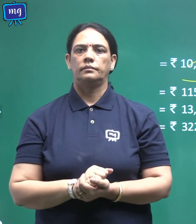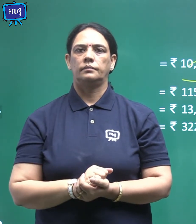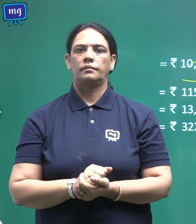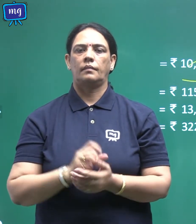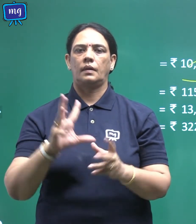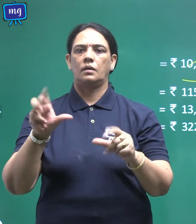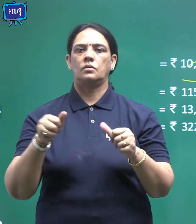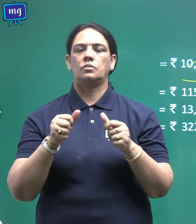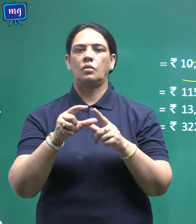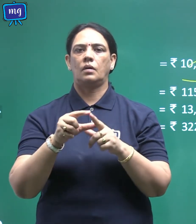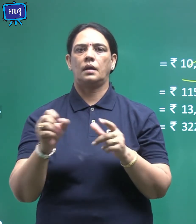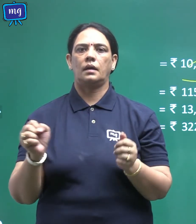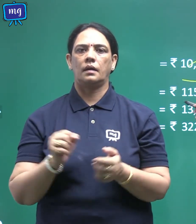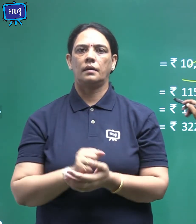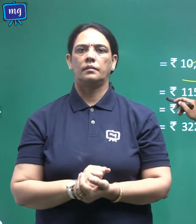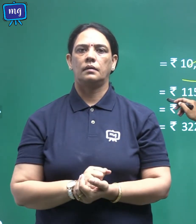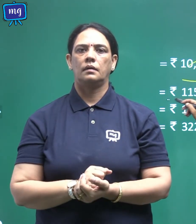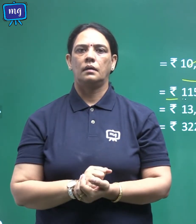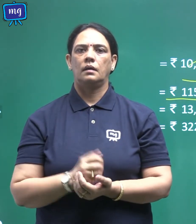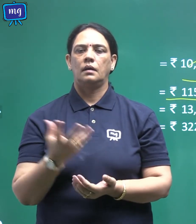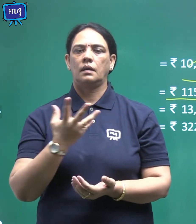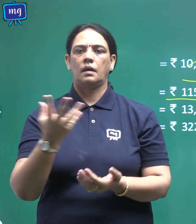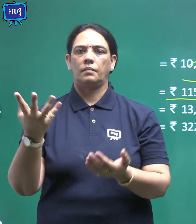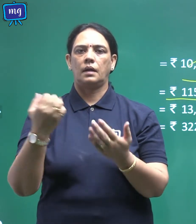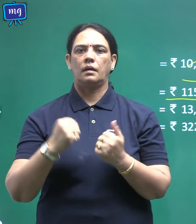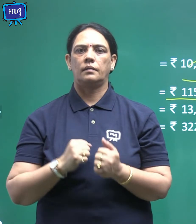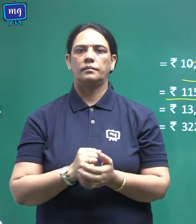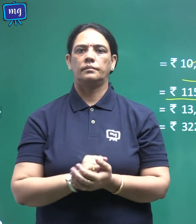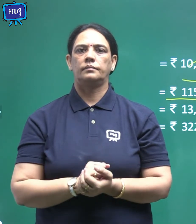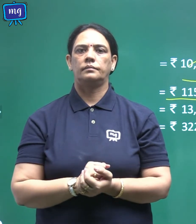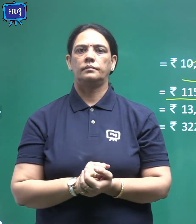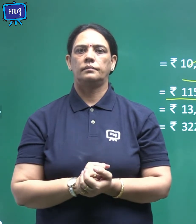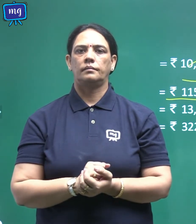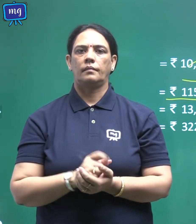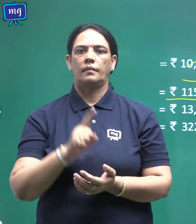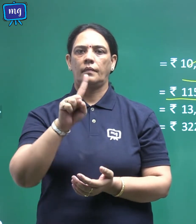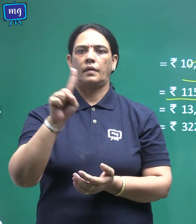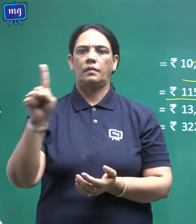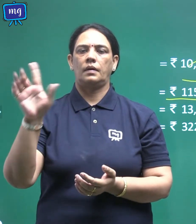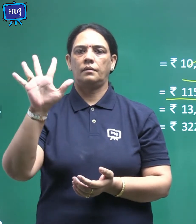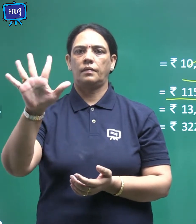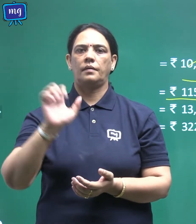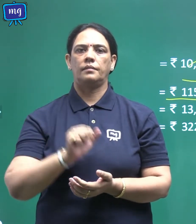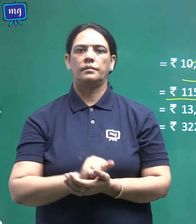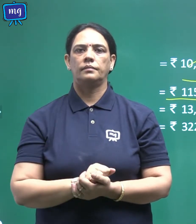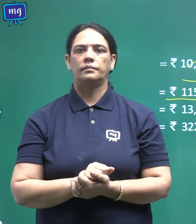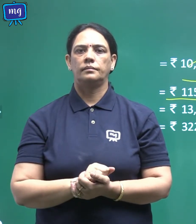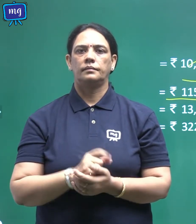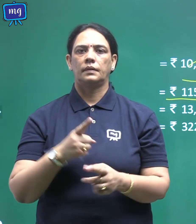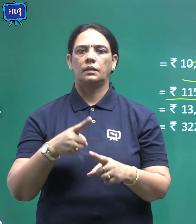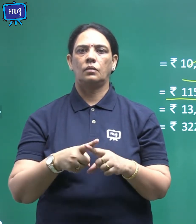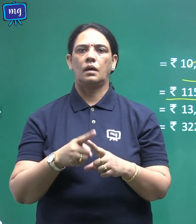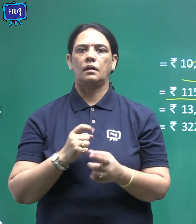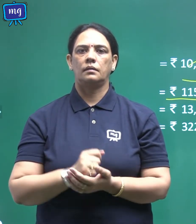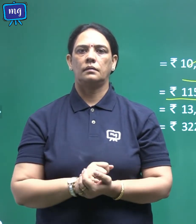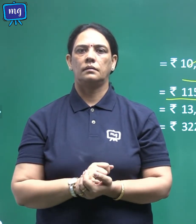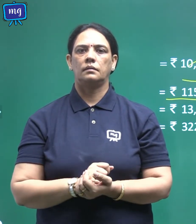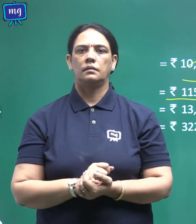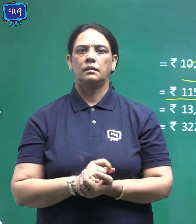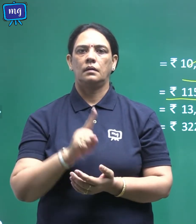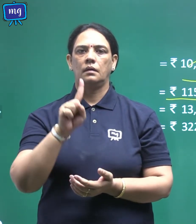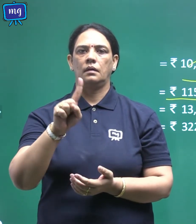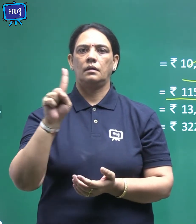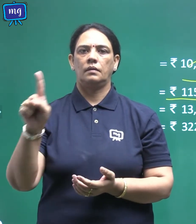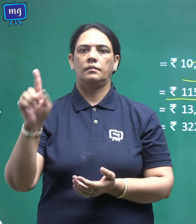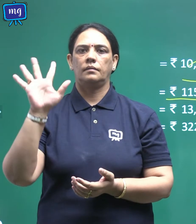हल करेंगे, क्या मिला? 115 गुणा